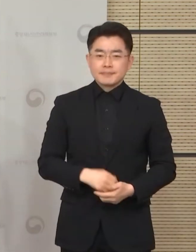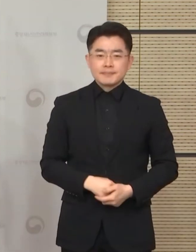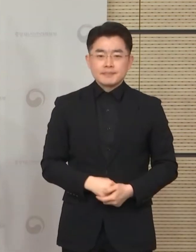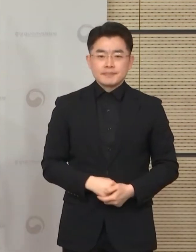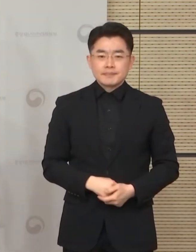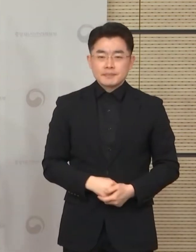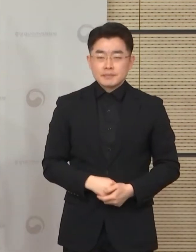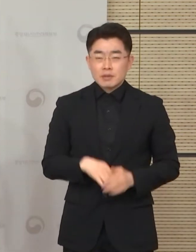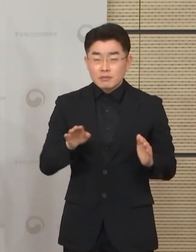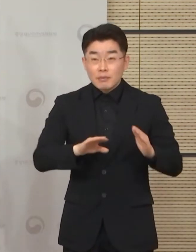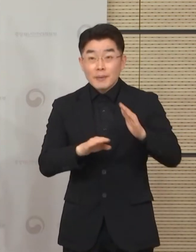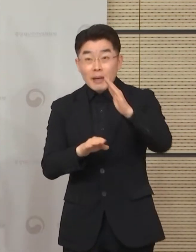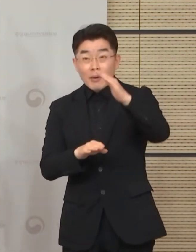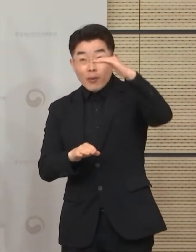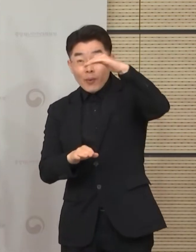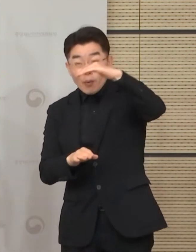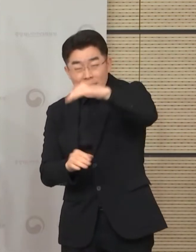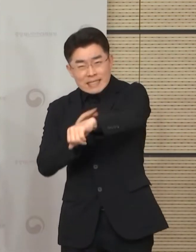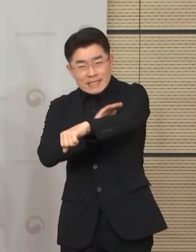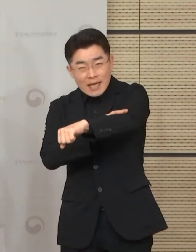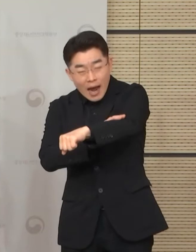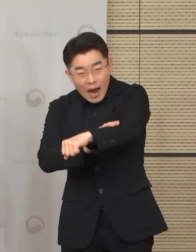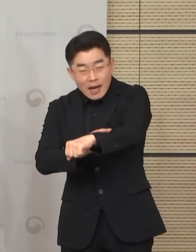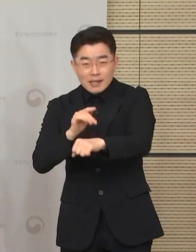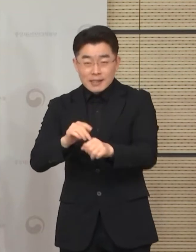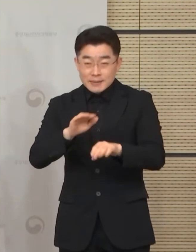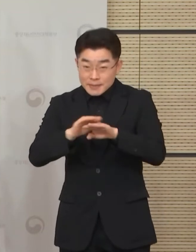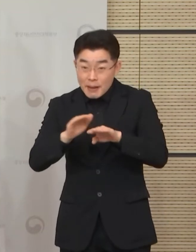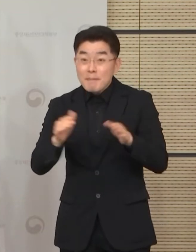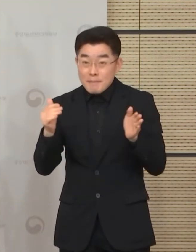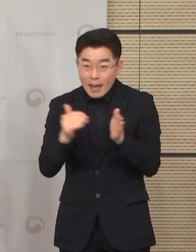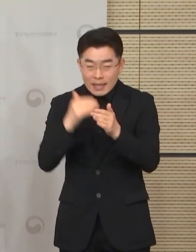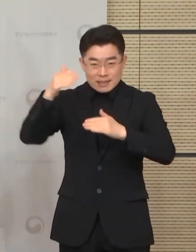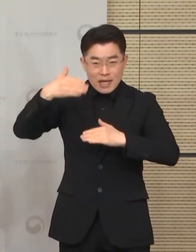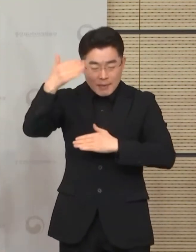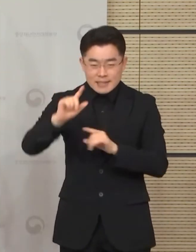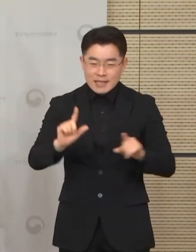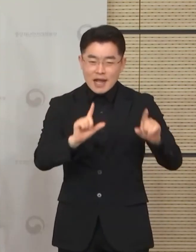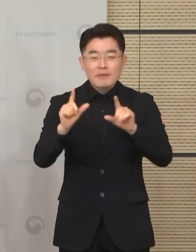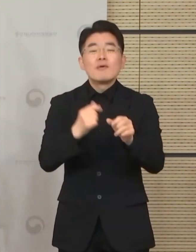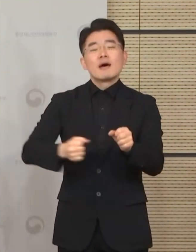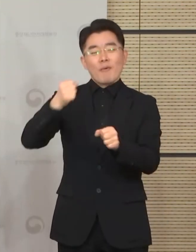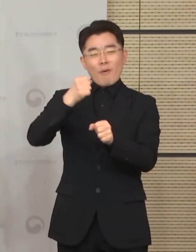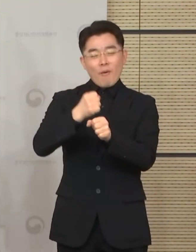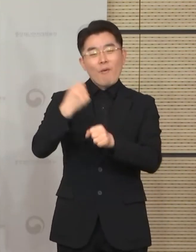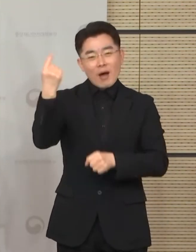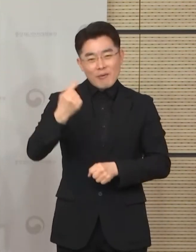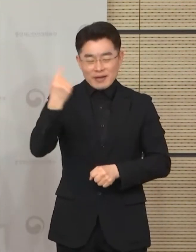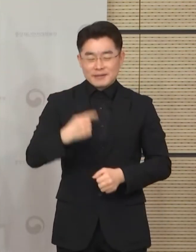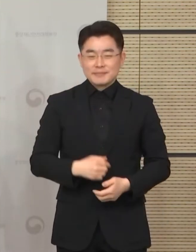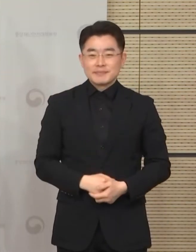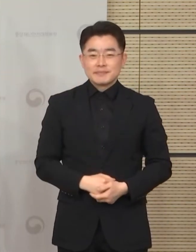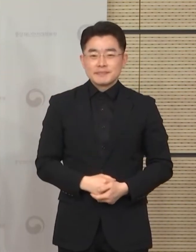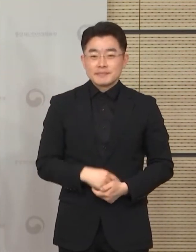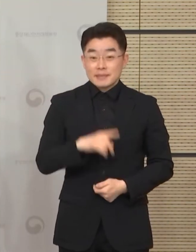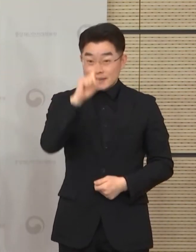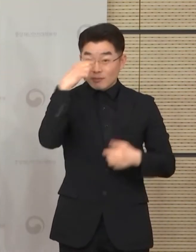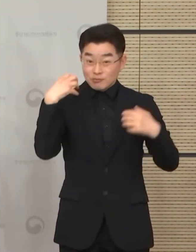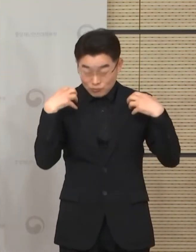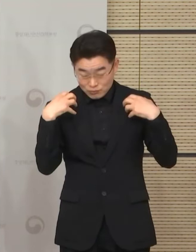이번 위기를 잘 극복한다면 이후에는 보다 일상에 가까운 생활이 가능할 것입니다 이를 위해 정부는